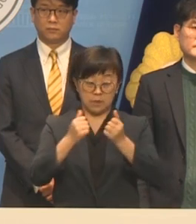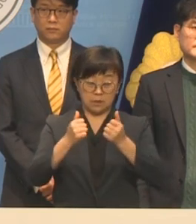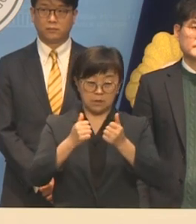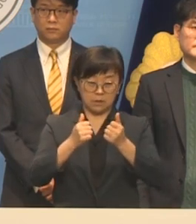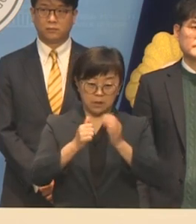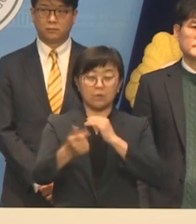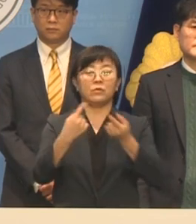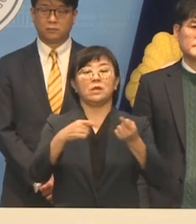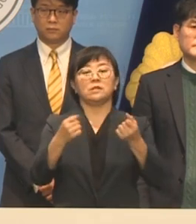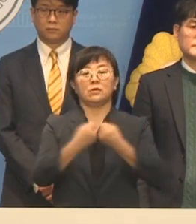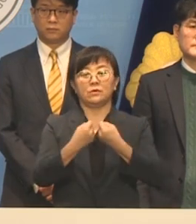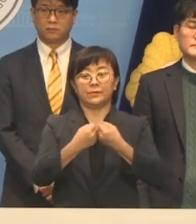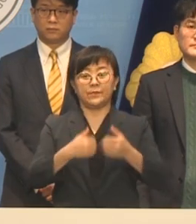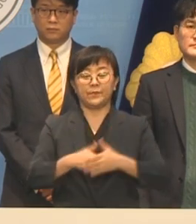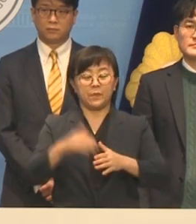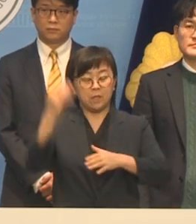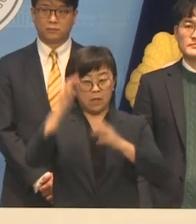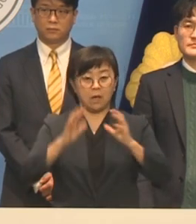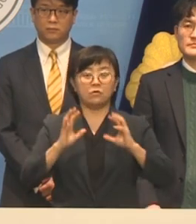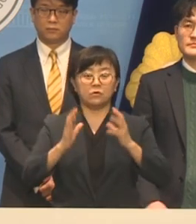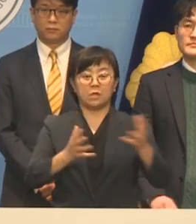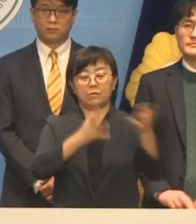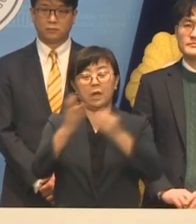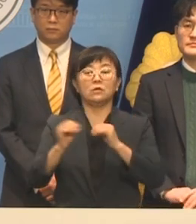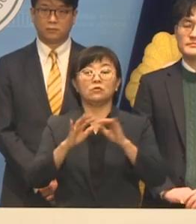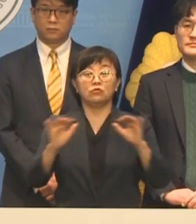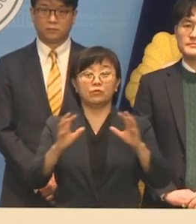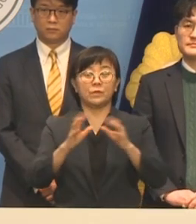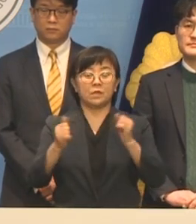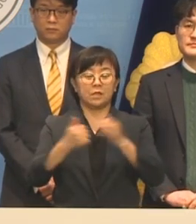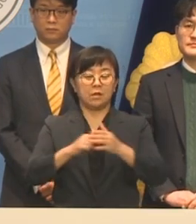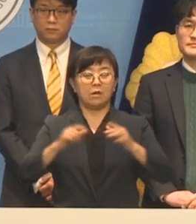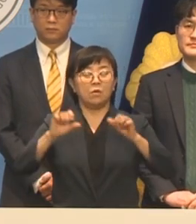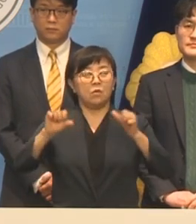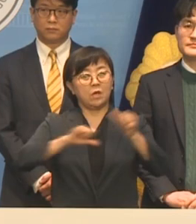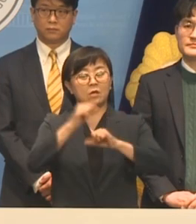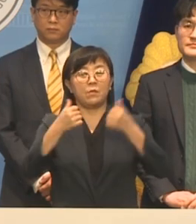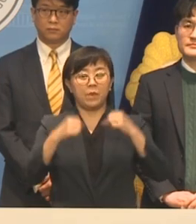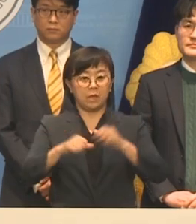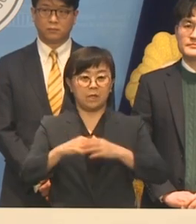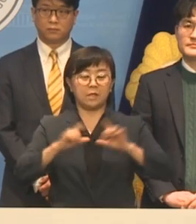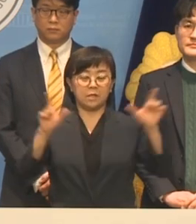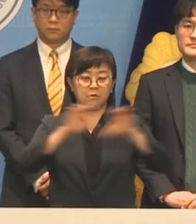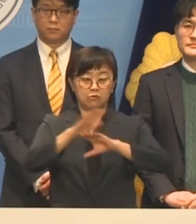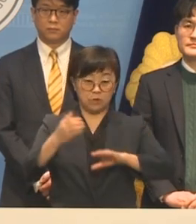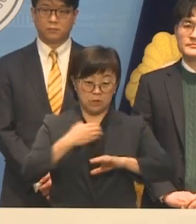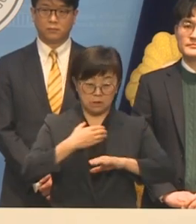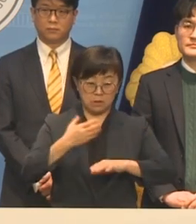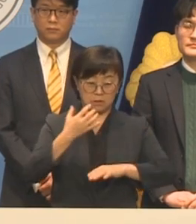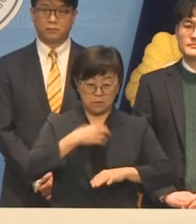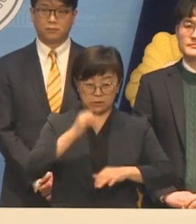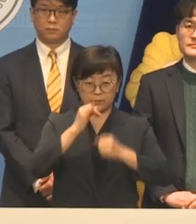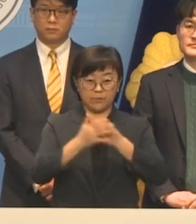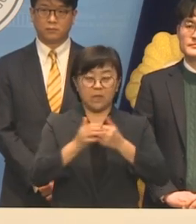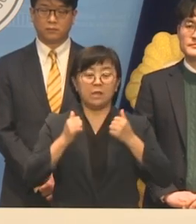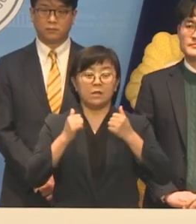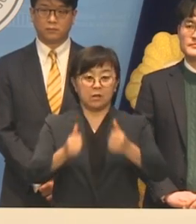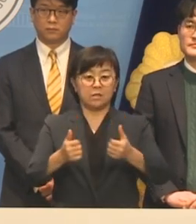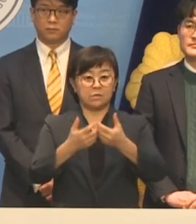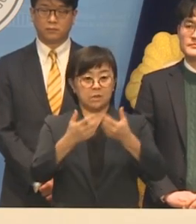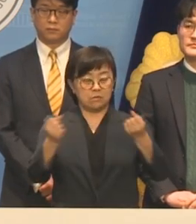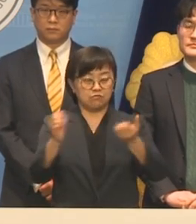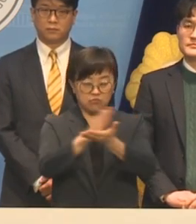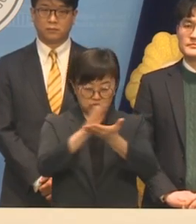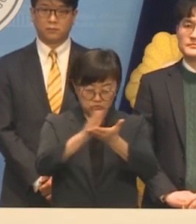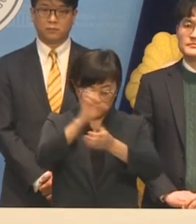싸워왔습니다. 대한민국의 많은 국민들이 환경 파괴와 기후위기를 걱정하고 있습니다. 열심히